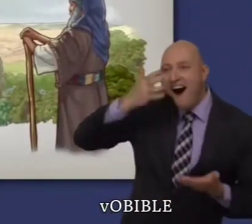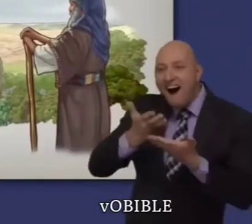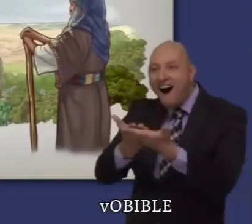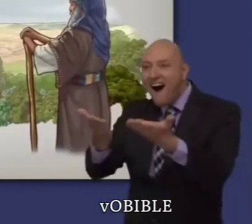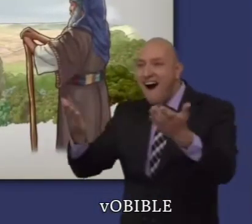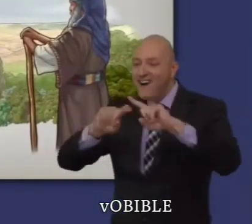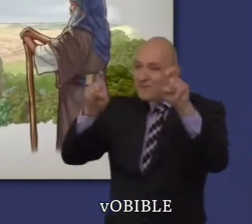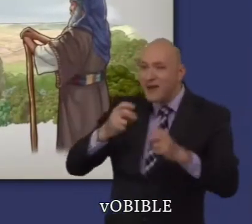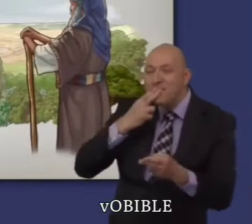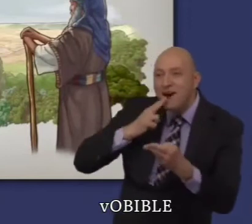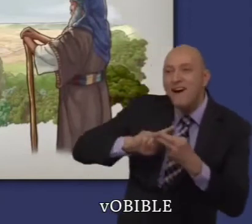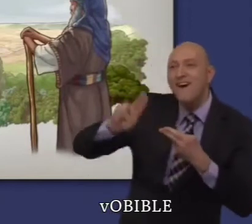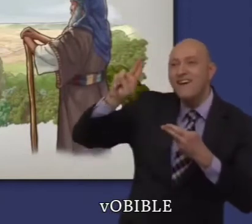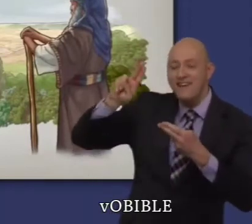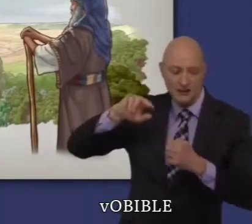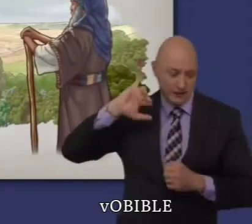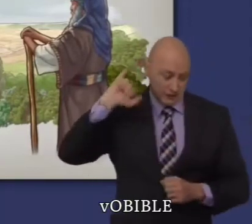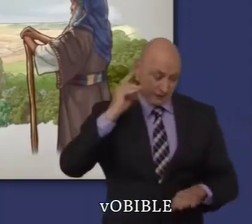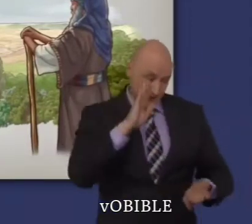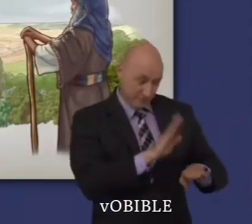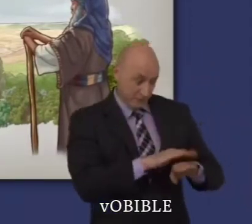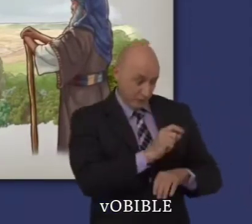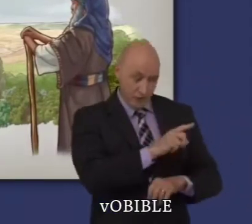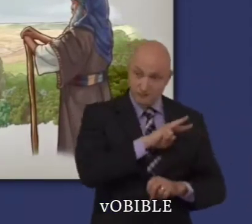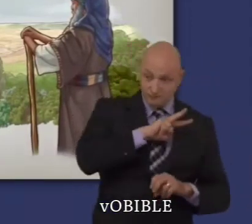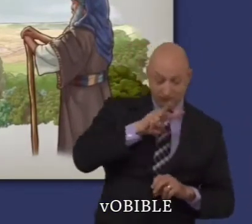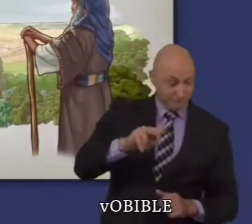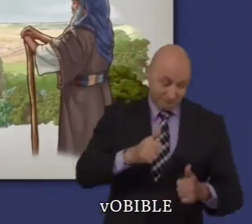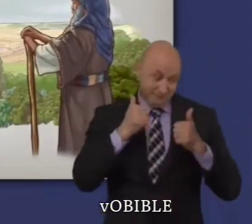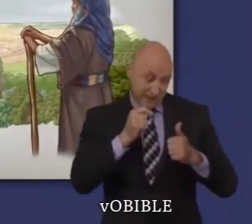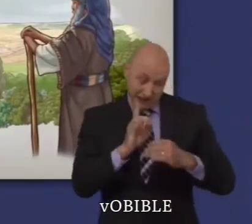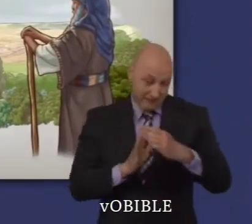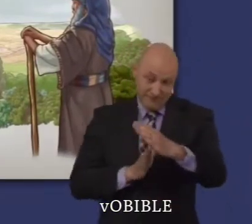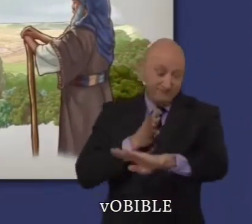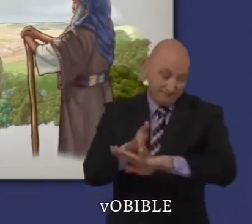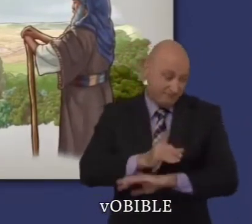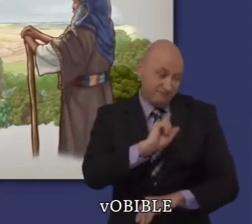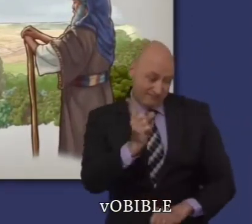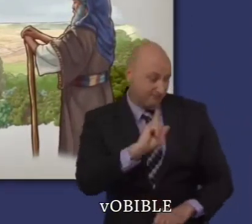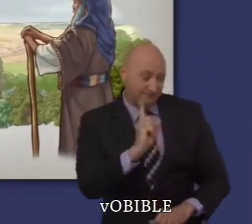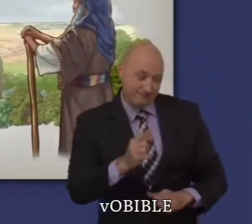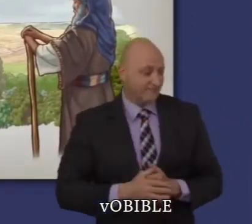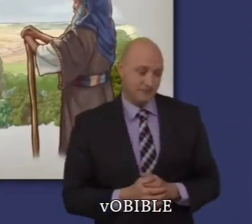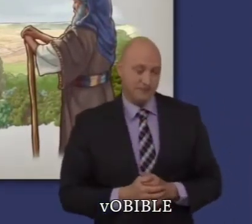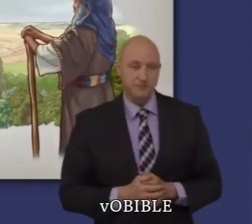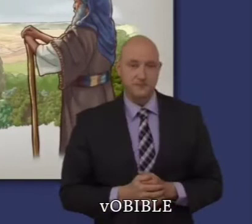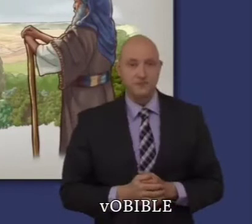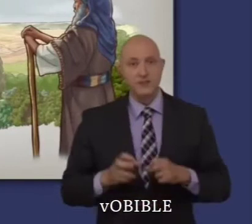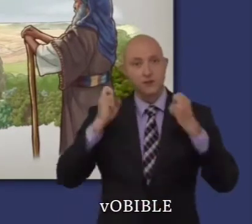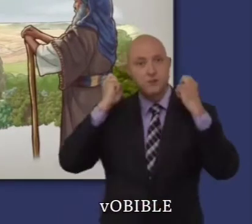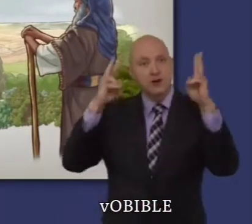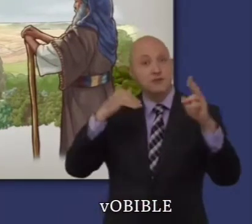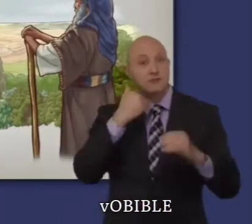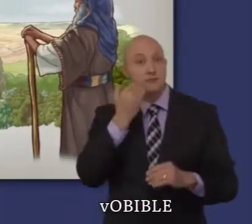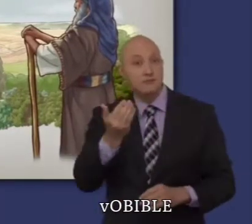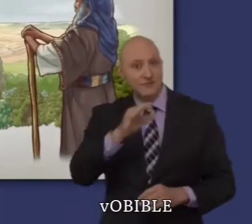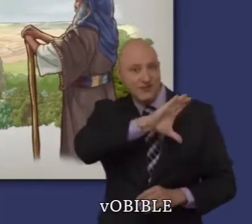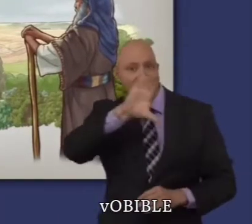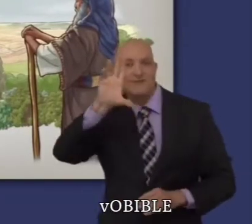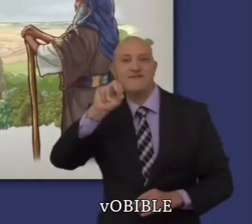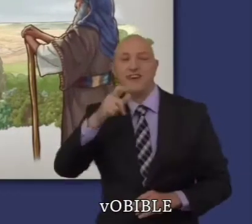la bénédiction que Moïse a prononcée sur les Israélites avant sa mort. Dans le dernier chapitre, Moïse monte au mont